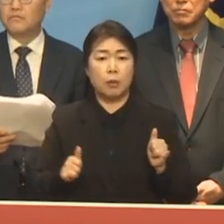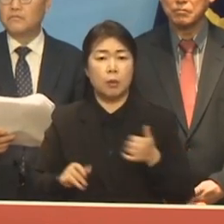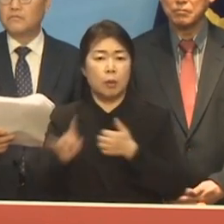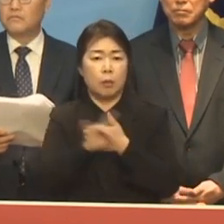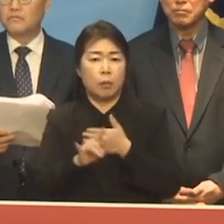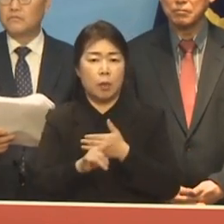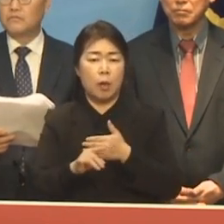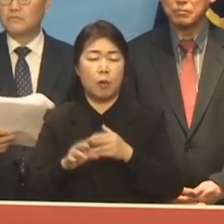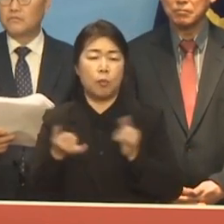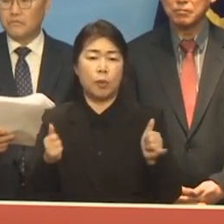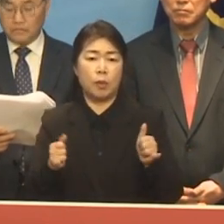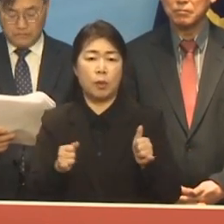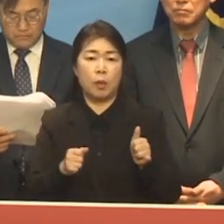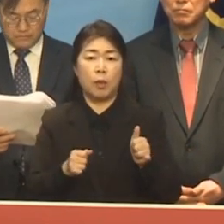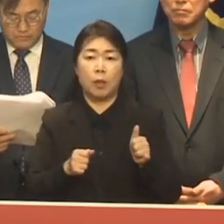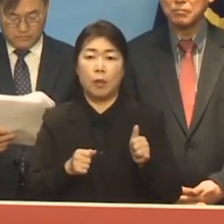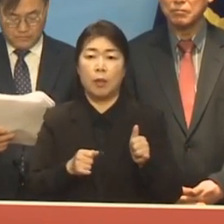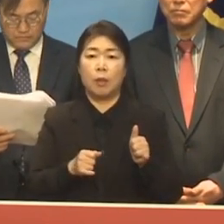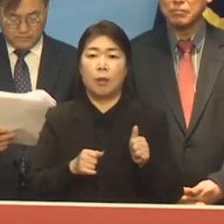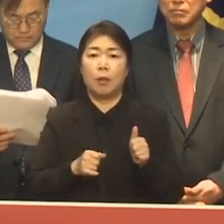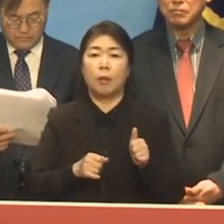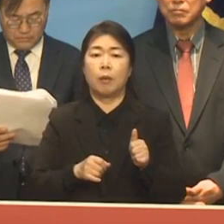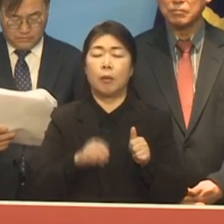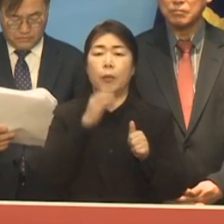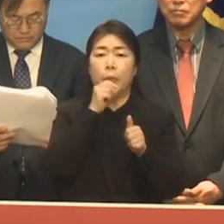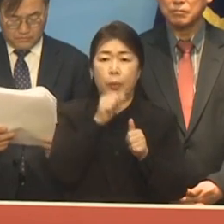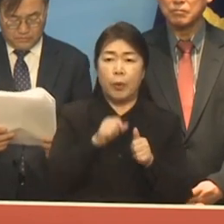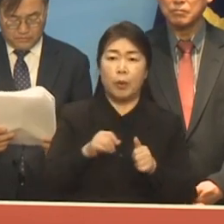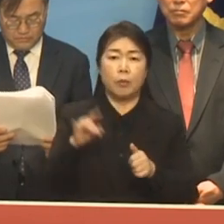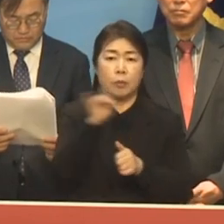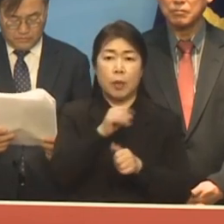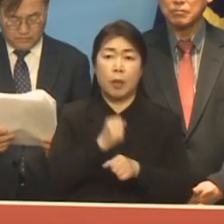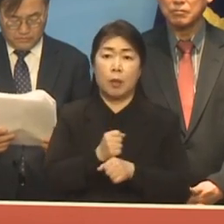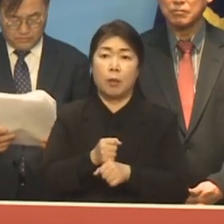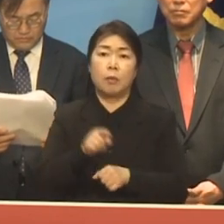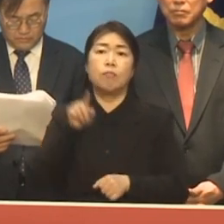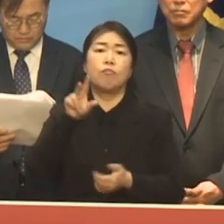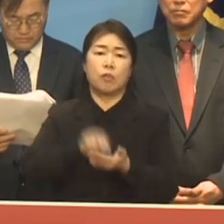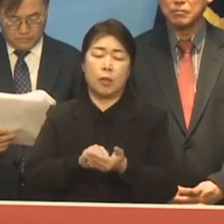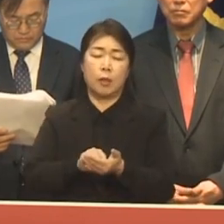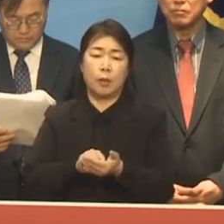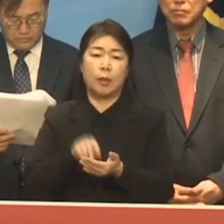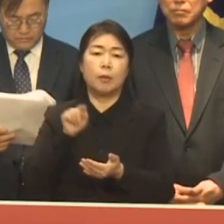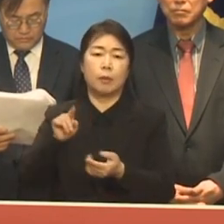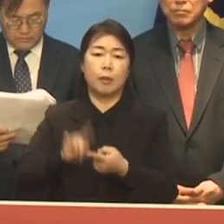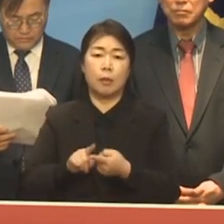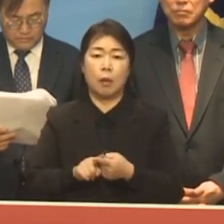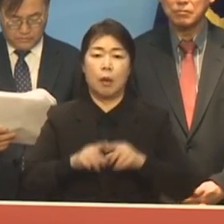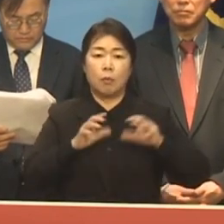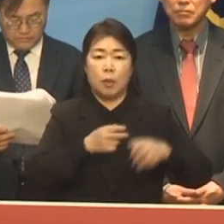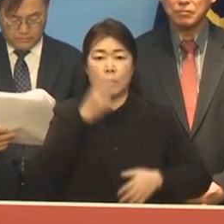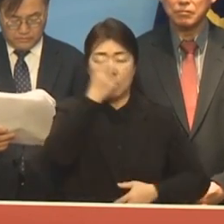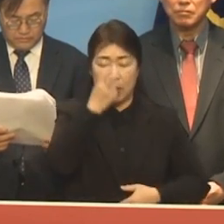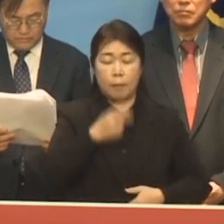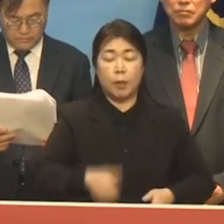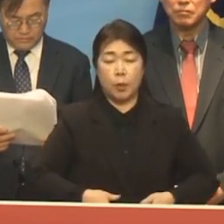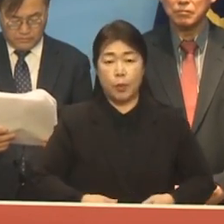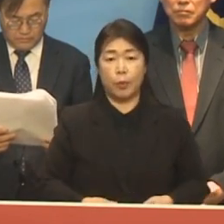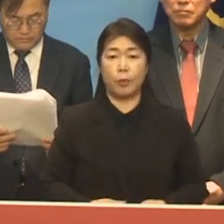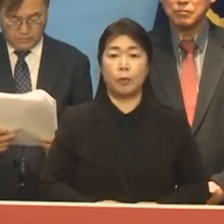대한 국정조사를 단행해야만 2024년 4월 22대